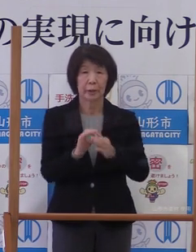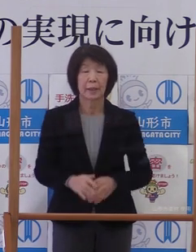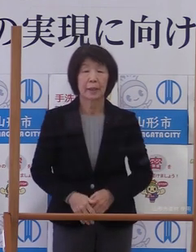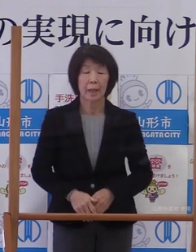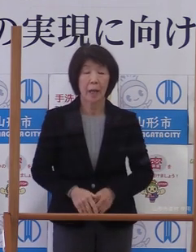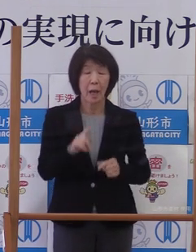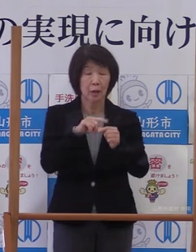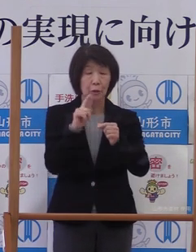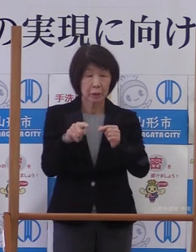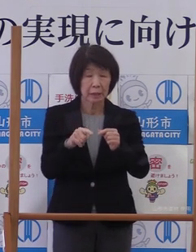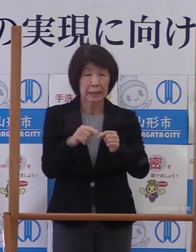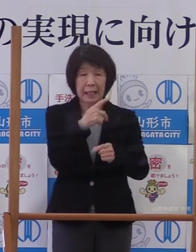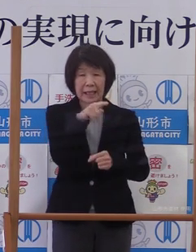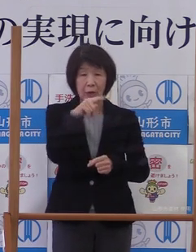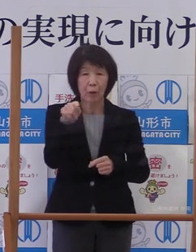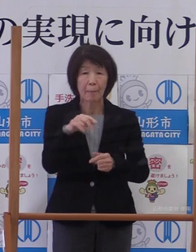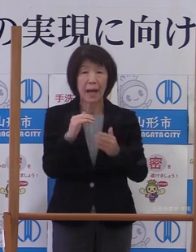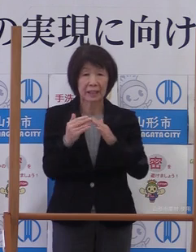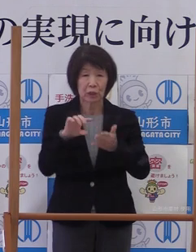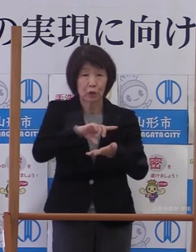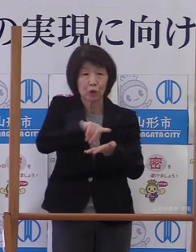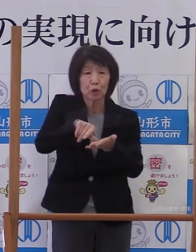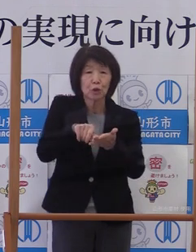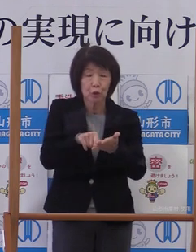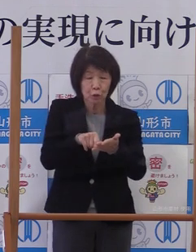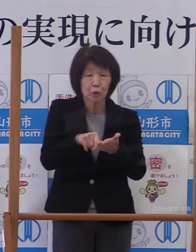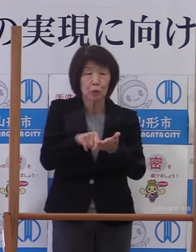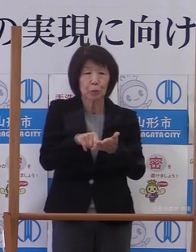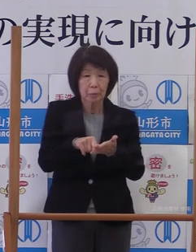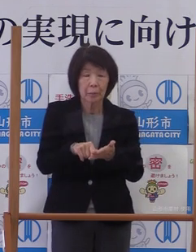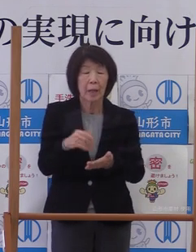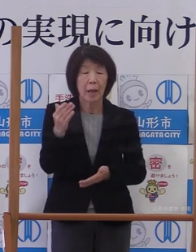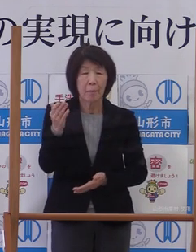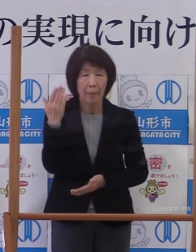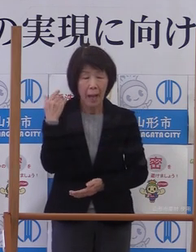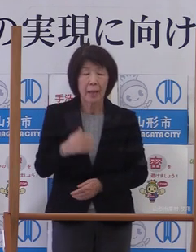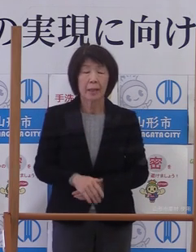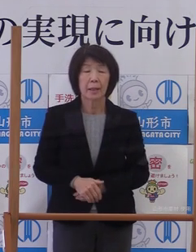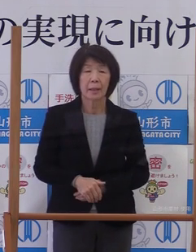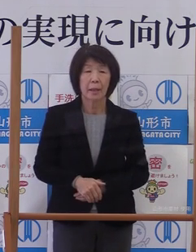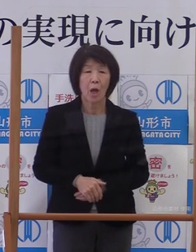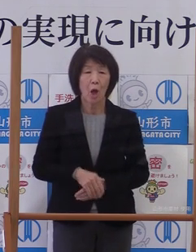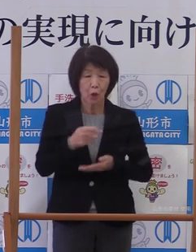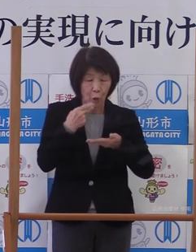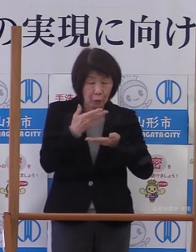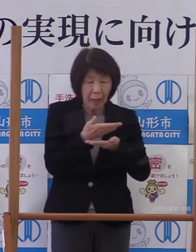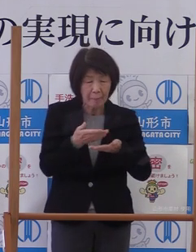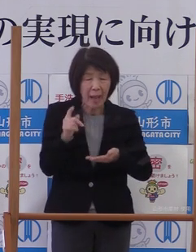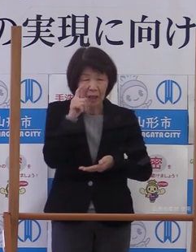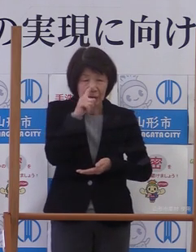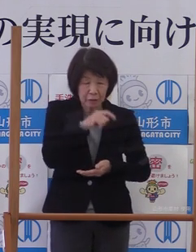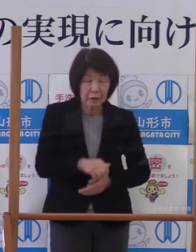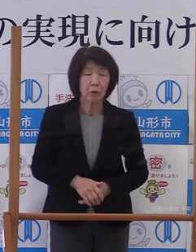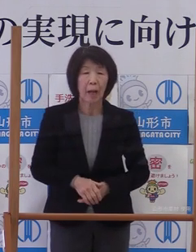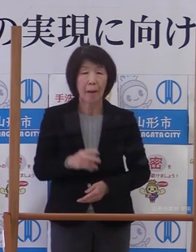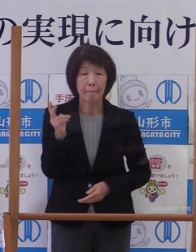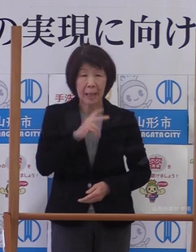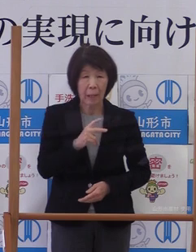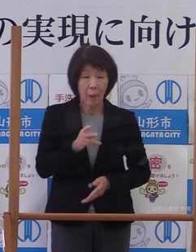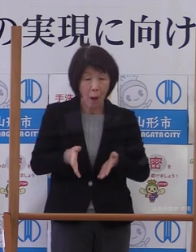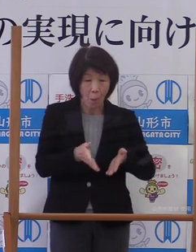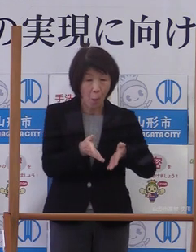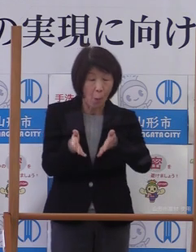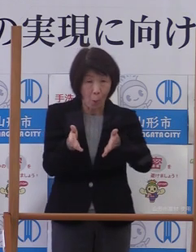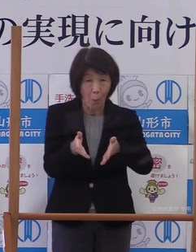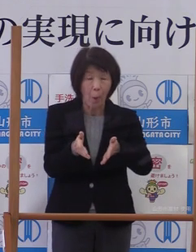中心市街地である七日町地区には、登録有形文化財である料亭や歴史的地域資源である御殿石があ